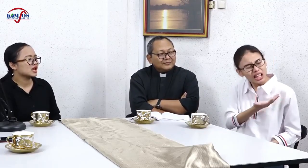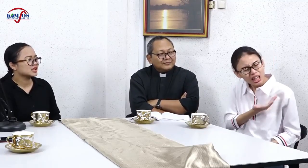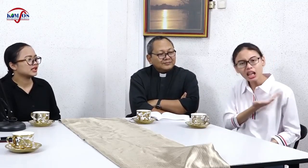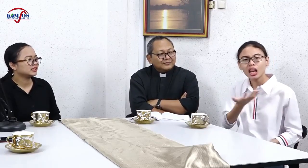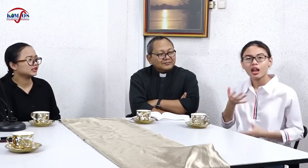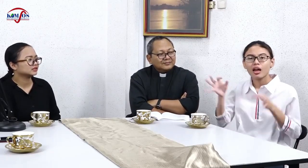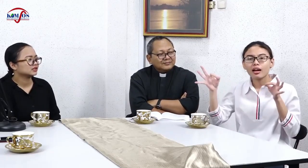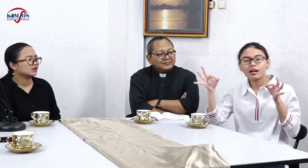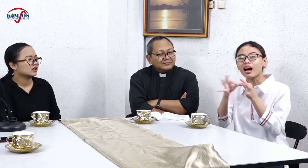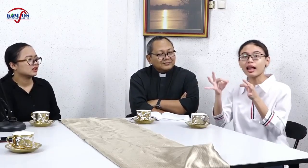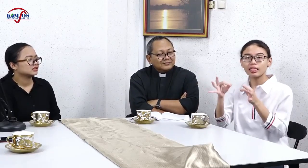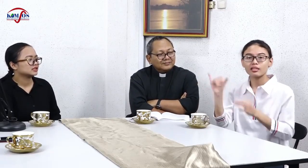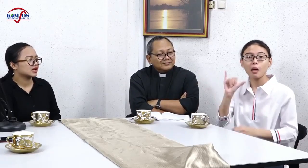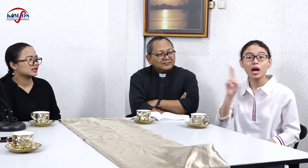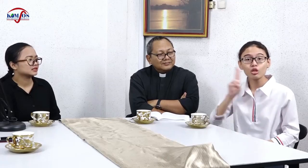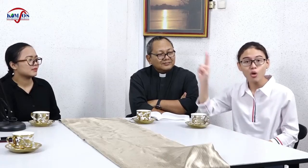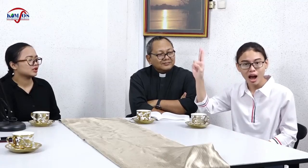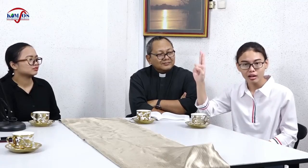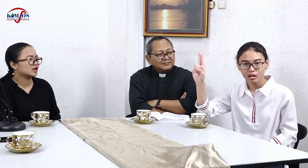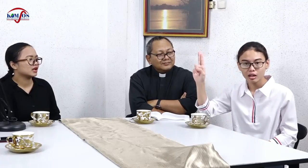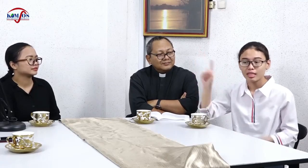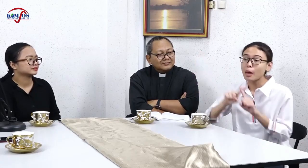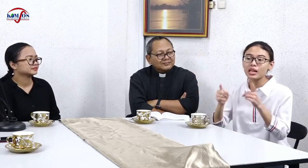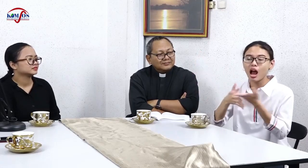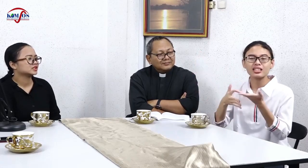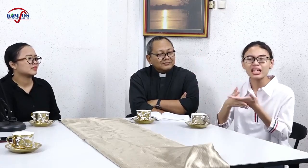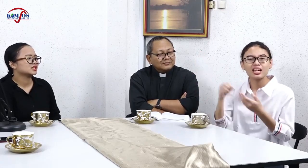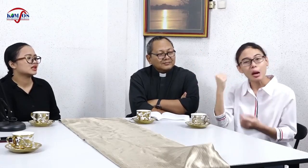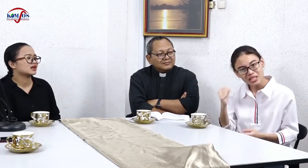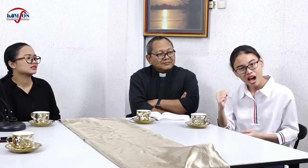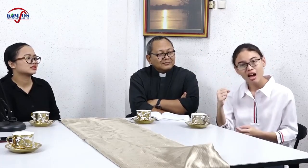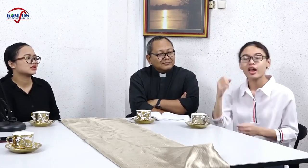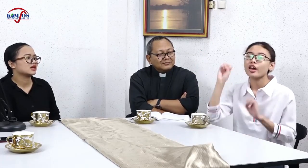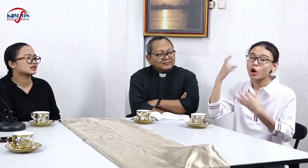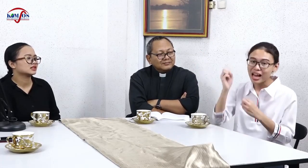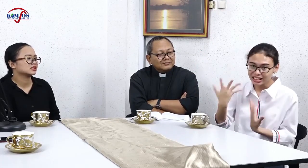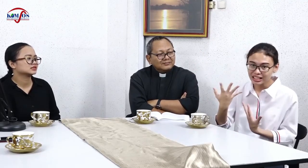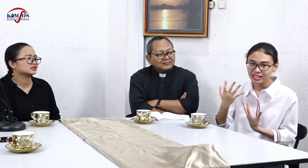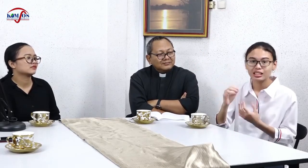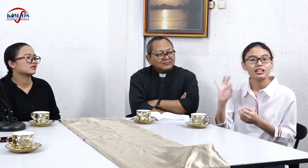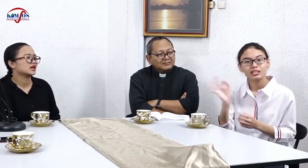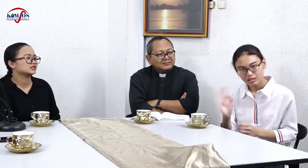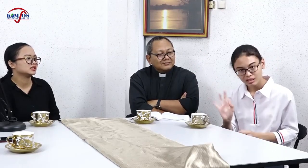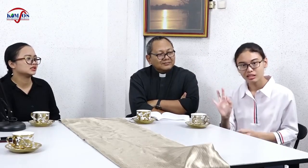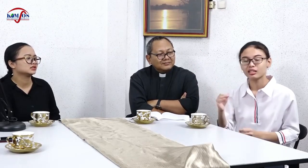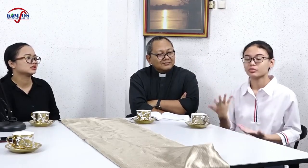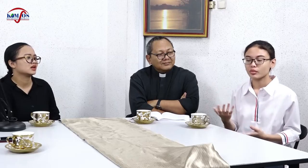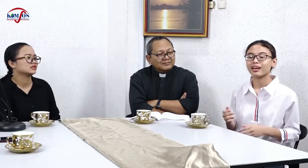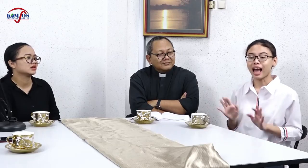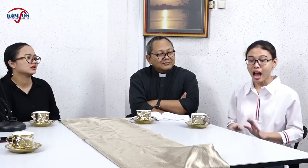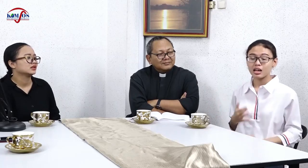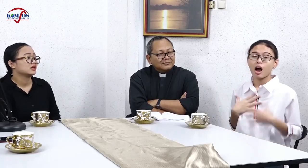Sebetulnya saya ingin dekat sama Tuhan tetapi tidak ada akses informasi